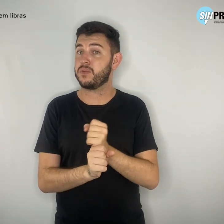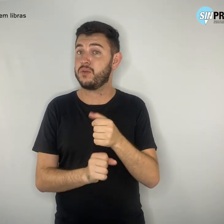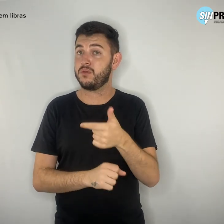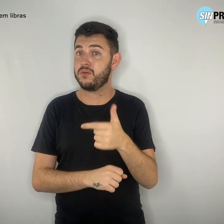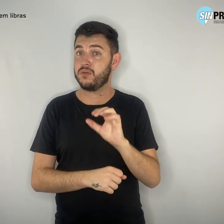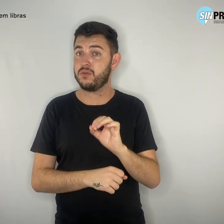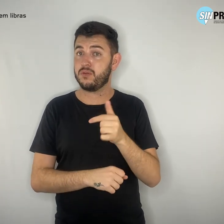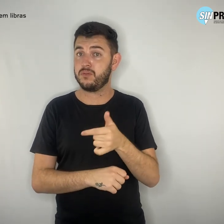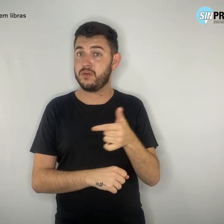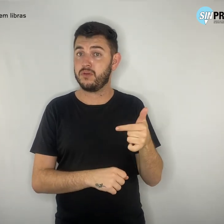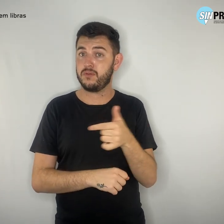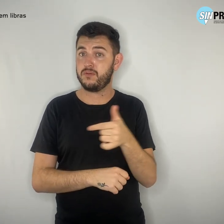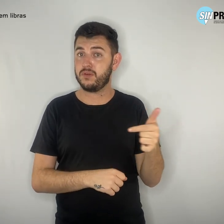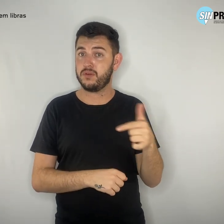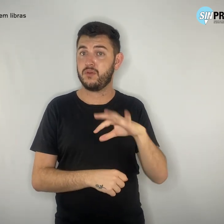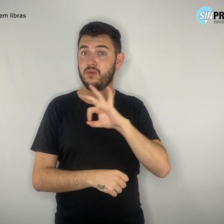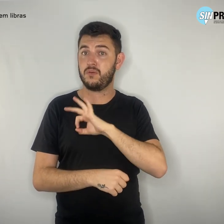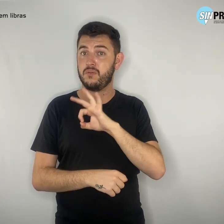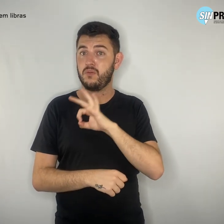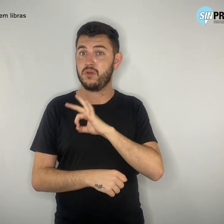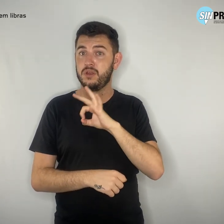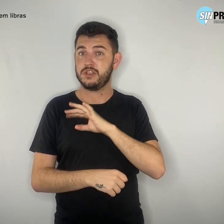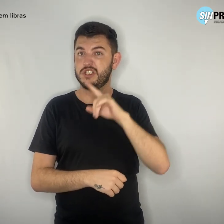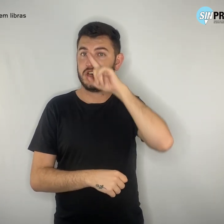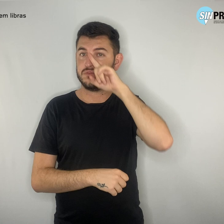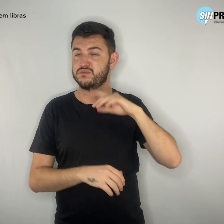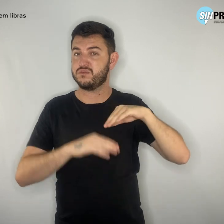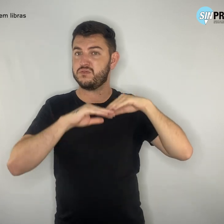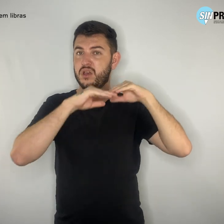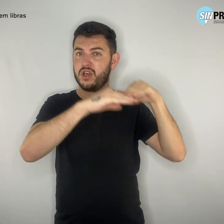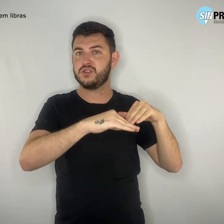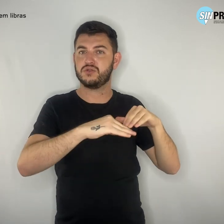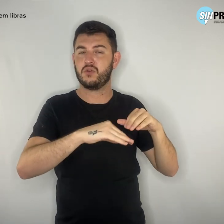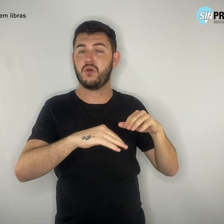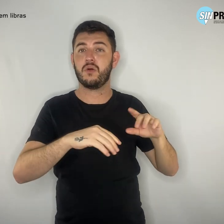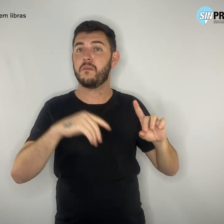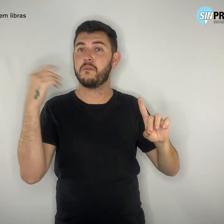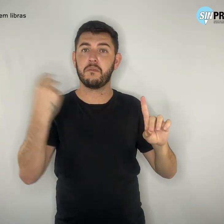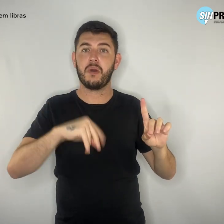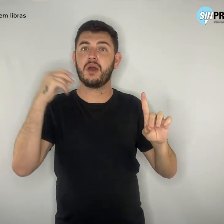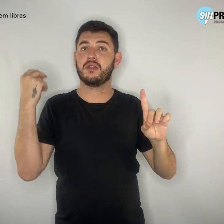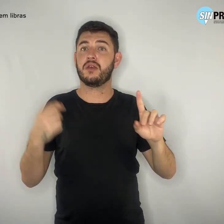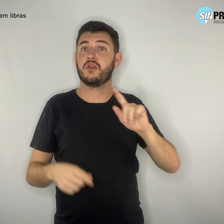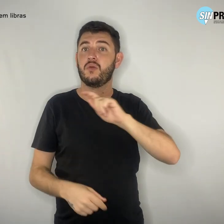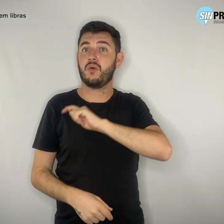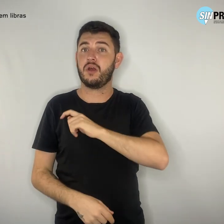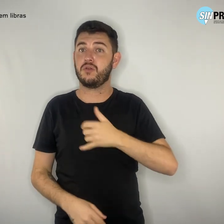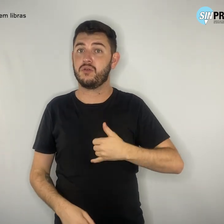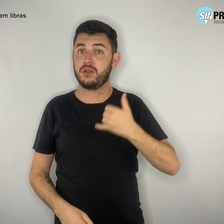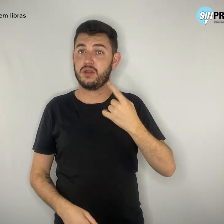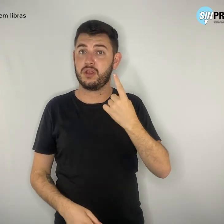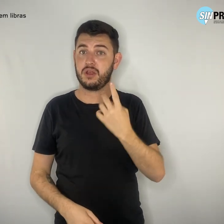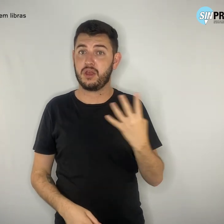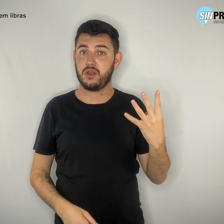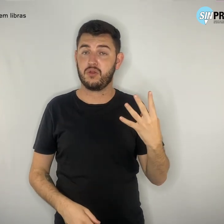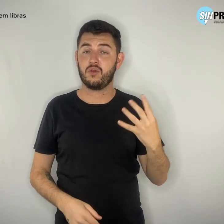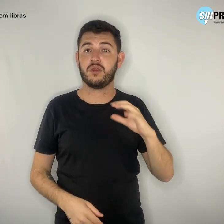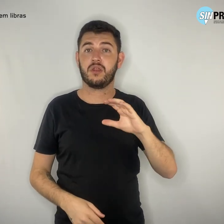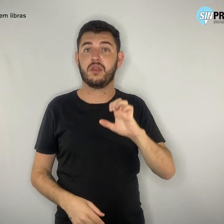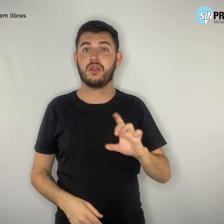um policial ameaçou arrebentar um estudante de 14 anos dentro do Sede 1 da Estrutural.